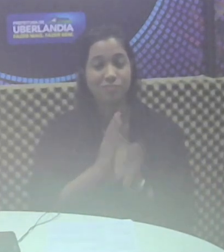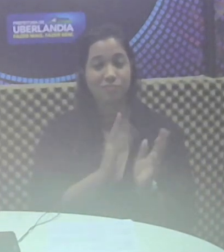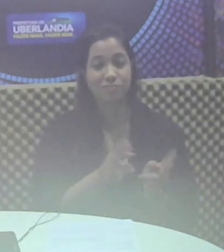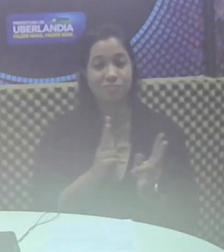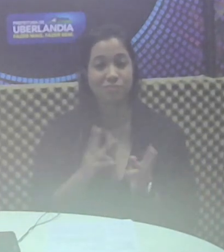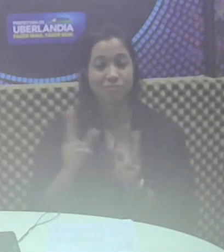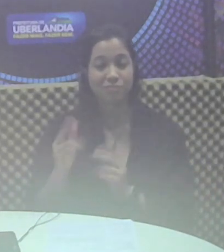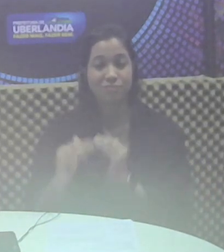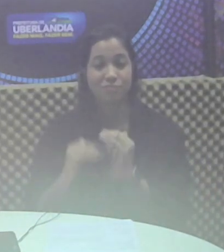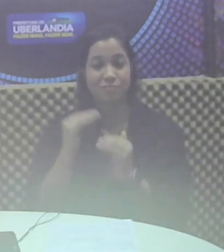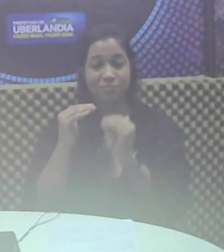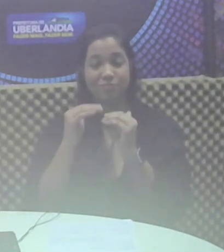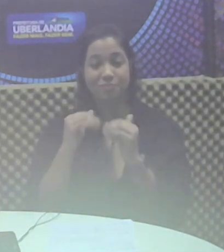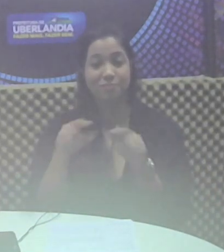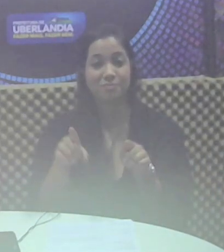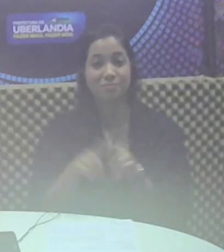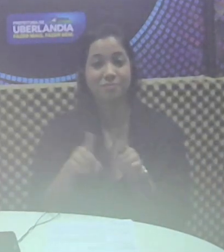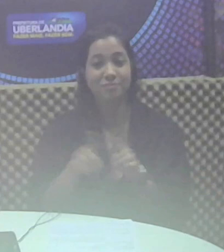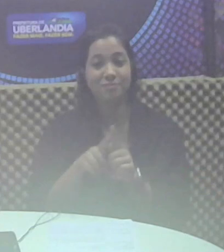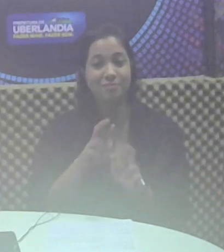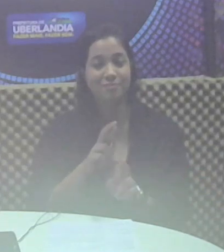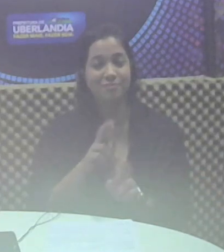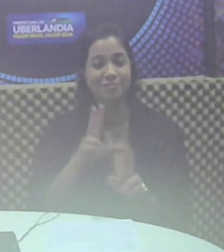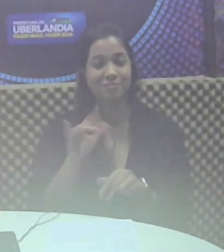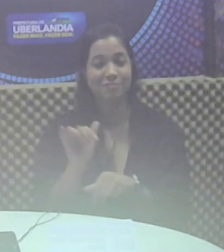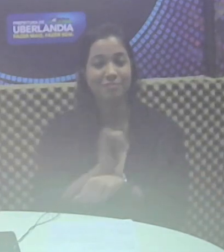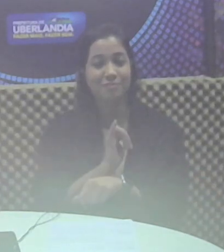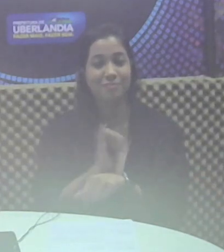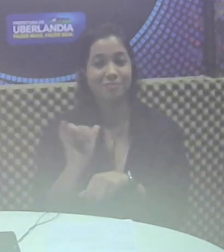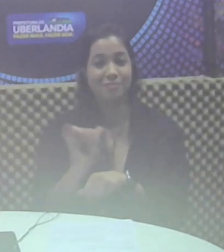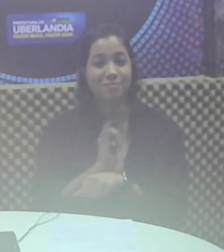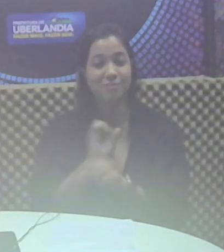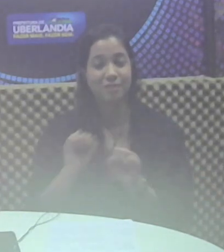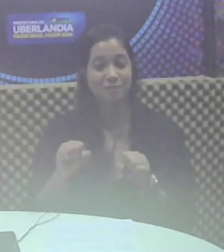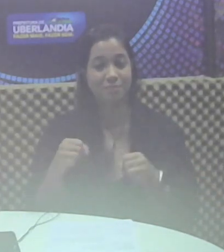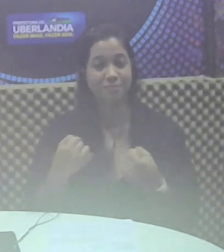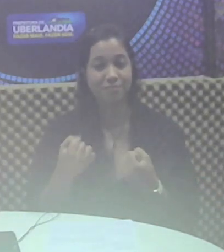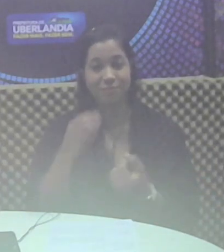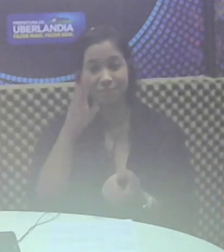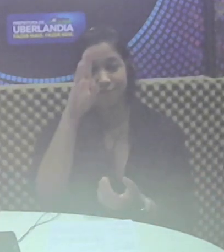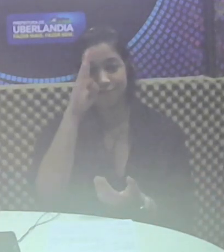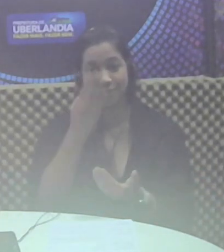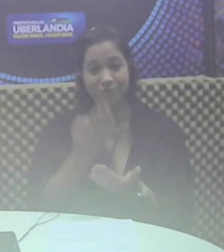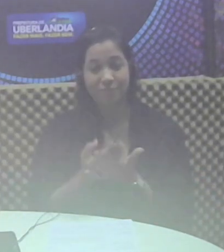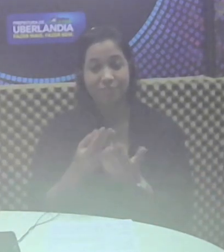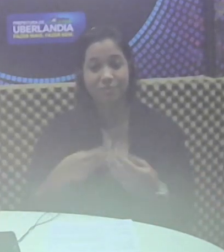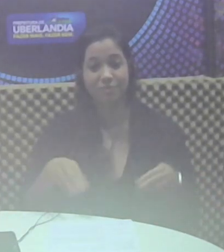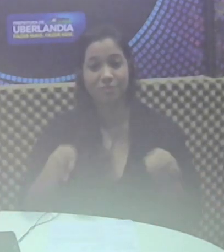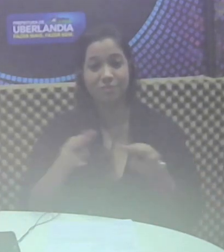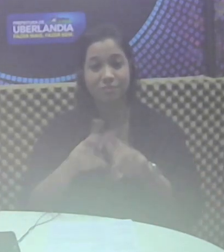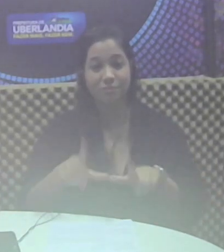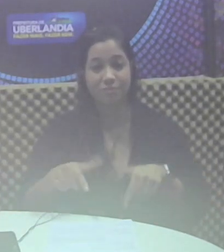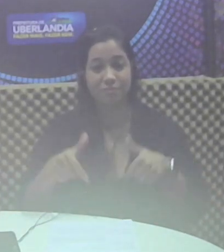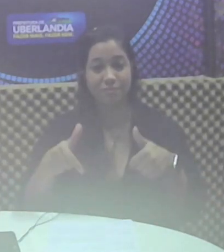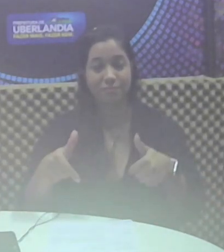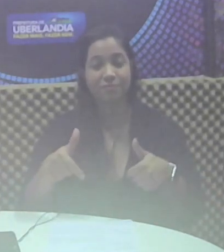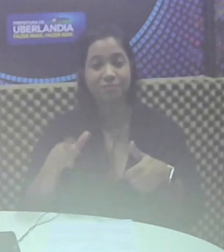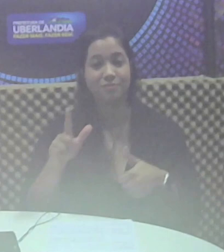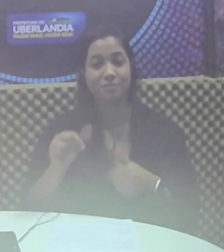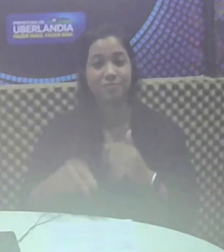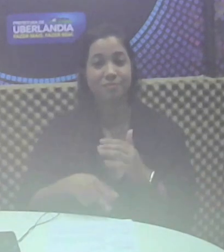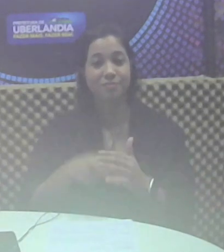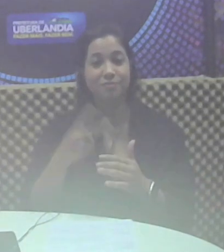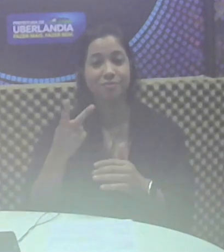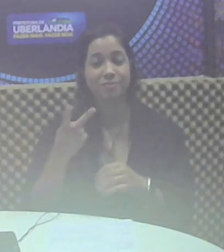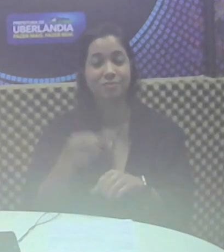elevados, mas também serve como um diferencial estratégico, fortalecendo a confiança do mercado de atuação. Esse é o segundo